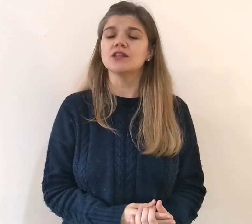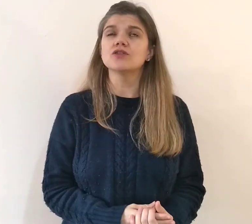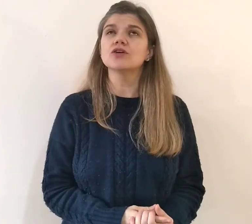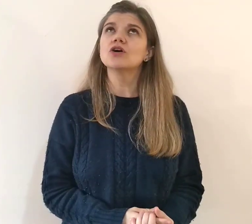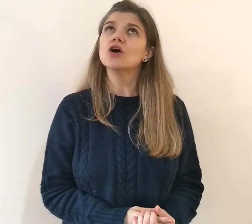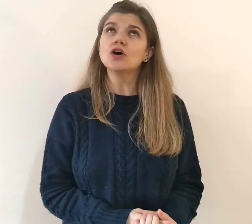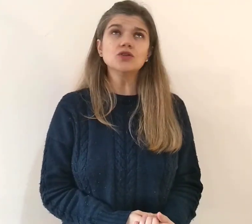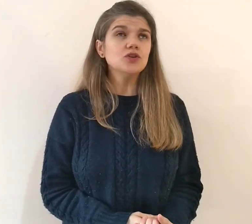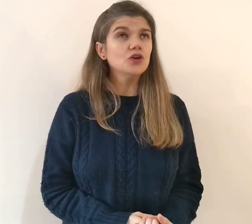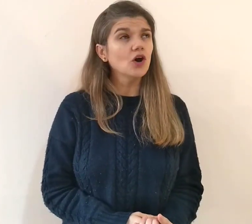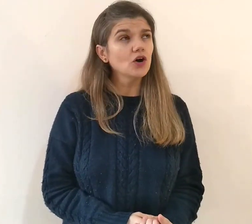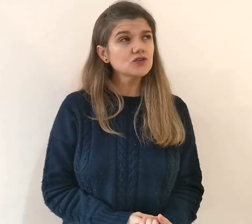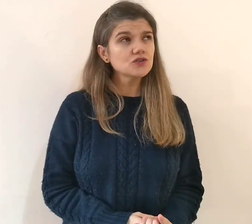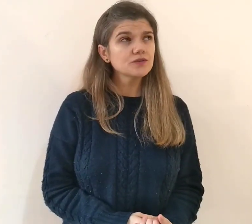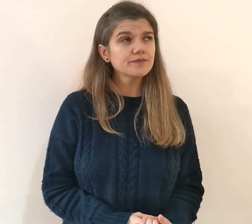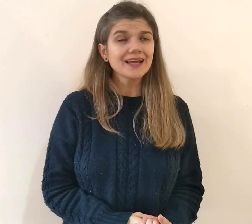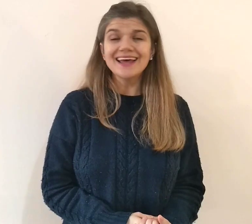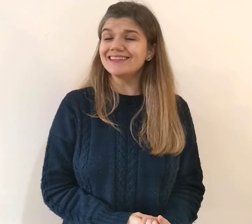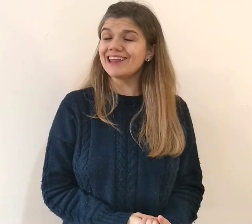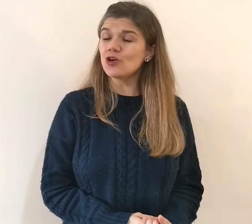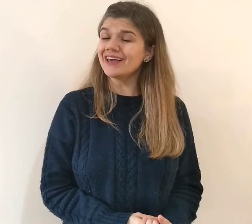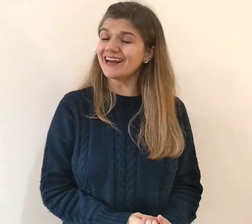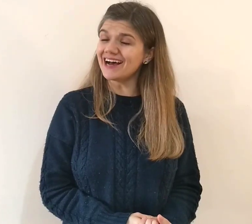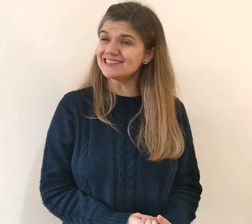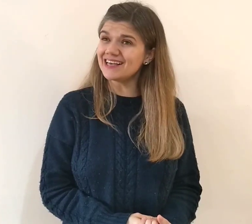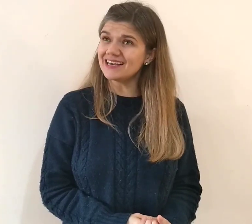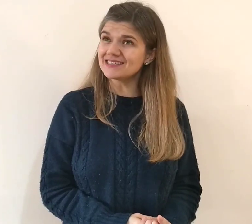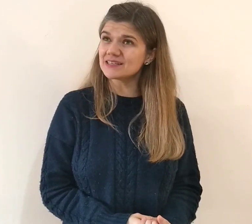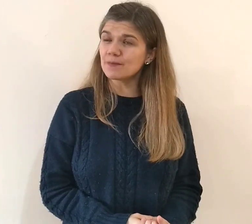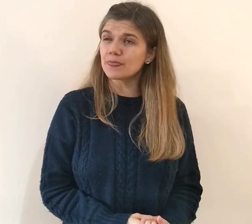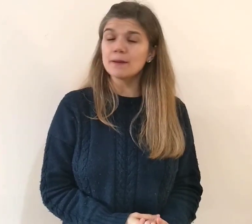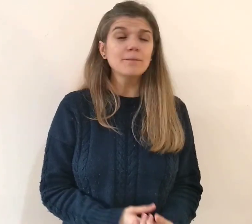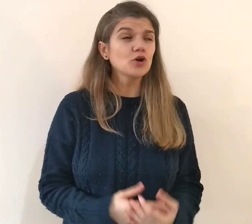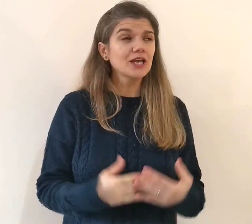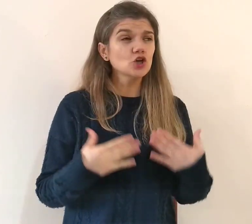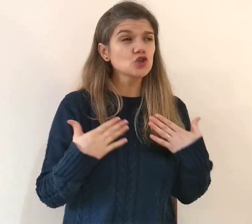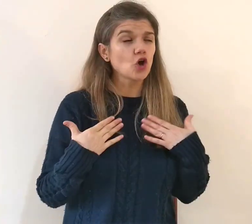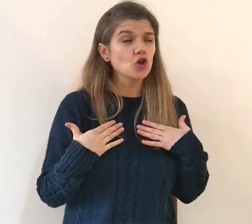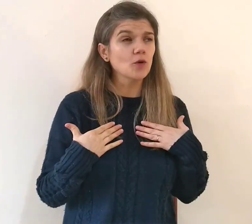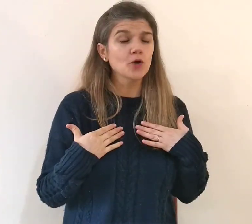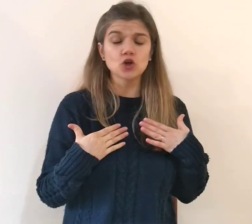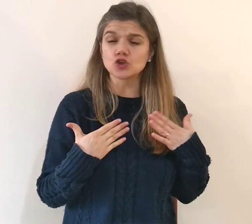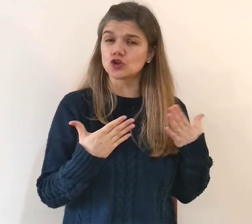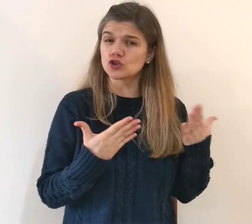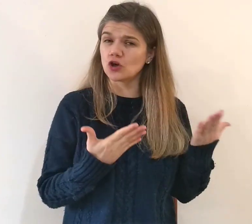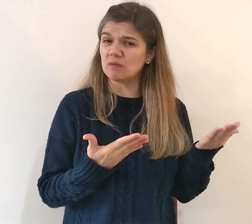diciendo, Dios, te doy gracias porque no soy como los otros